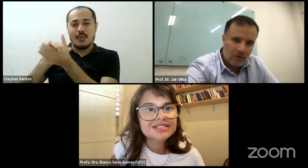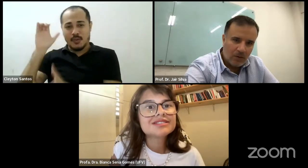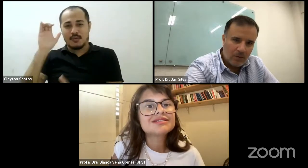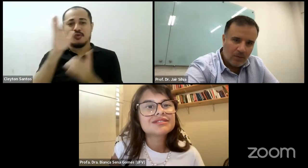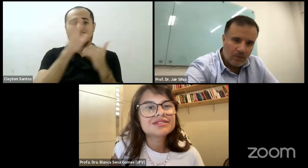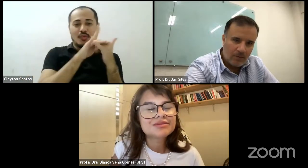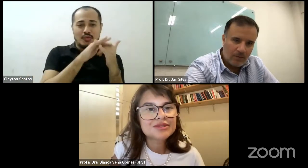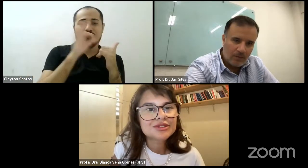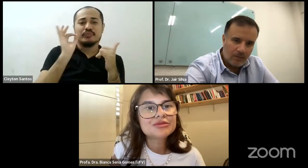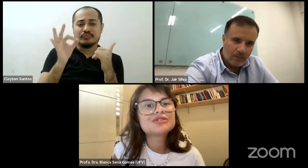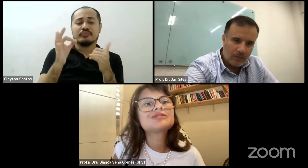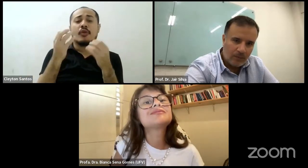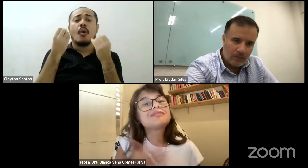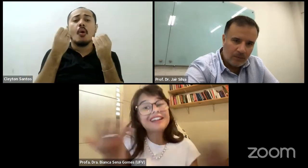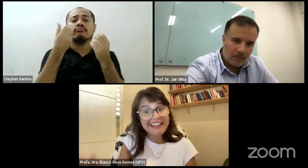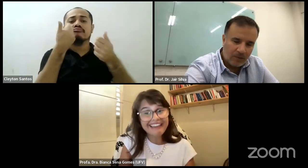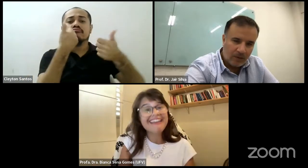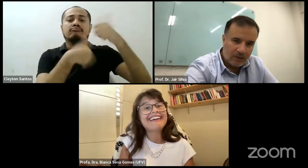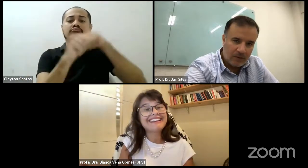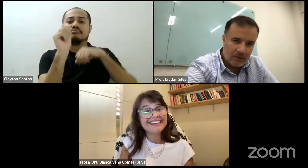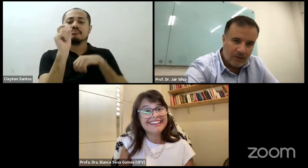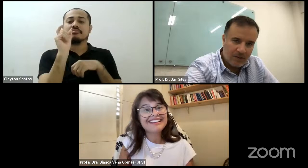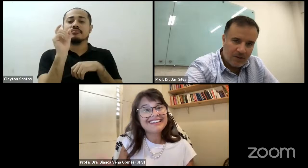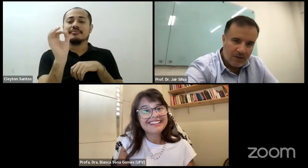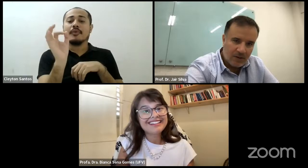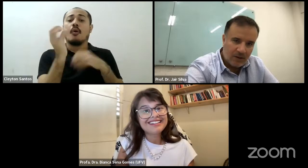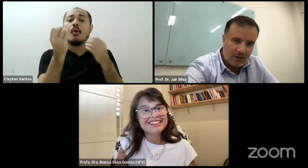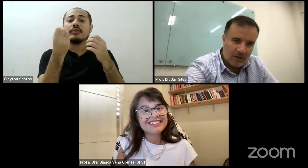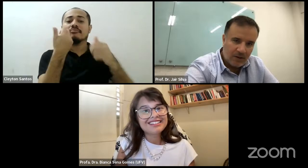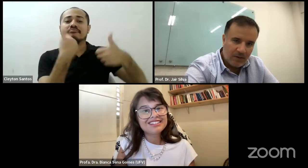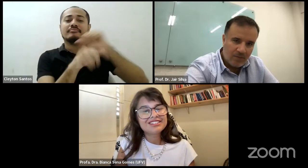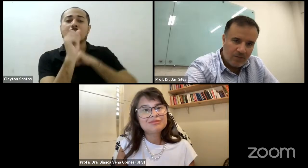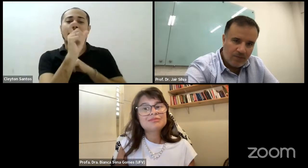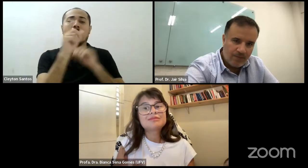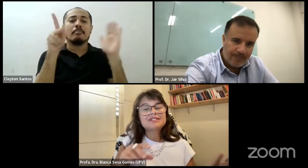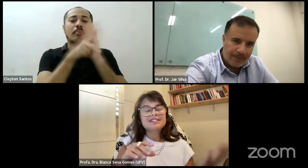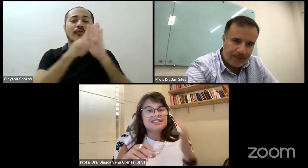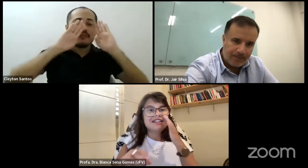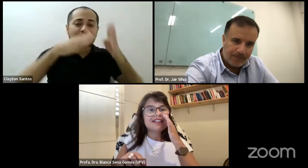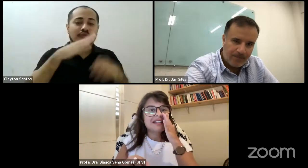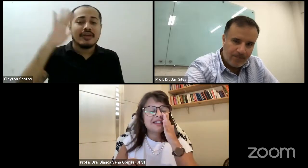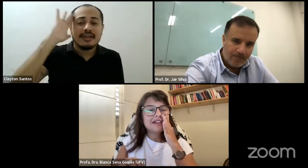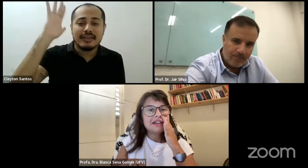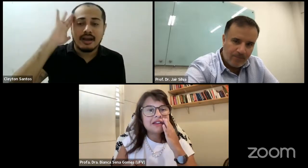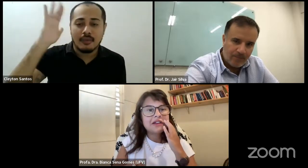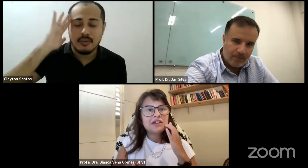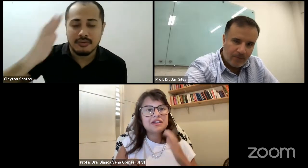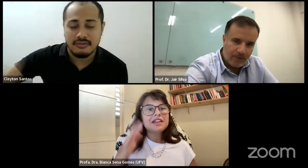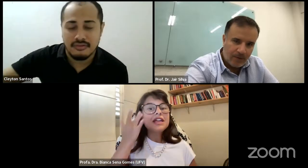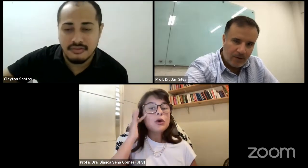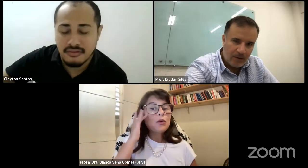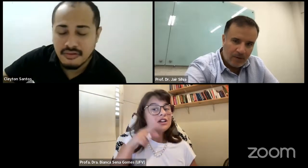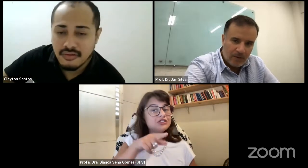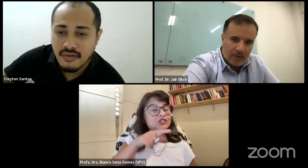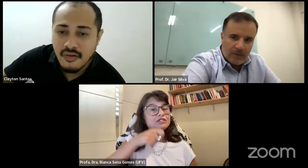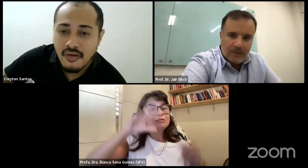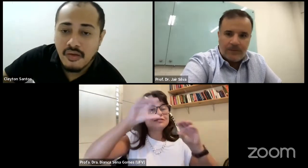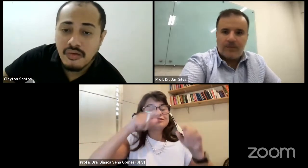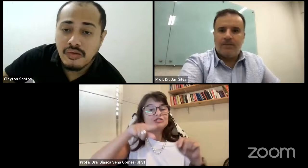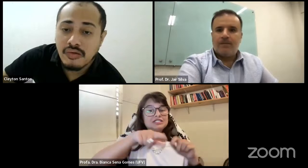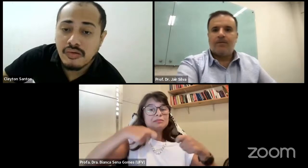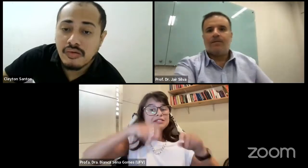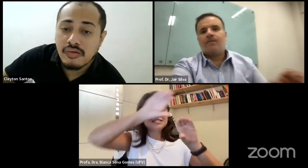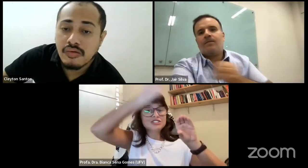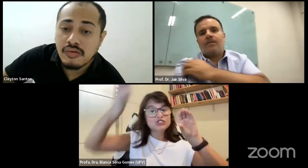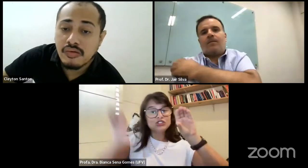Então, esses achados, eles podem ser, a minha análise pode ser feita tanto no corpus quanto no YouTube, é